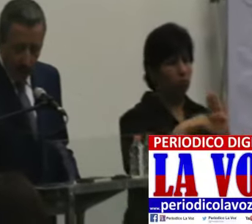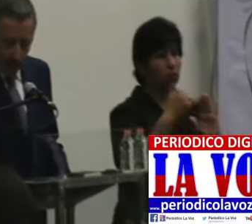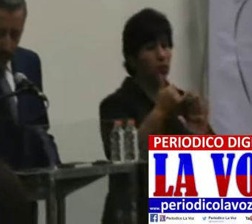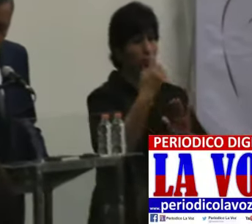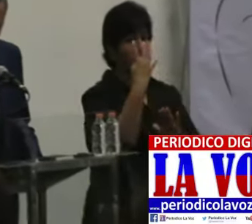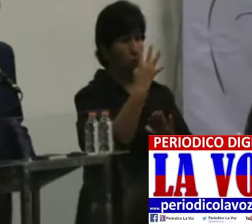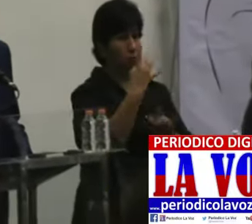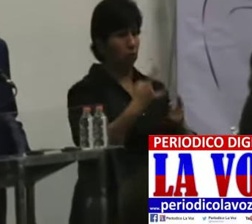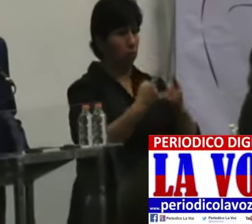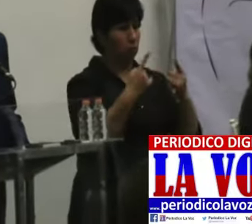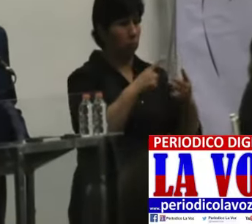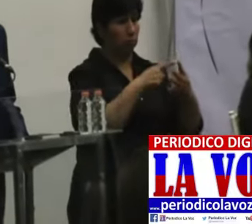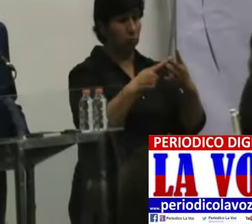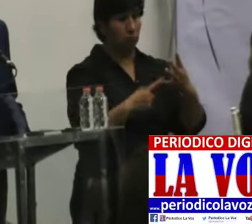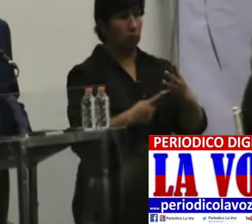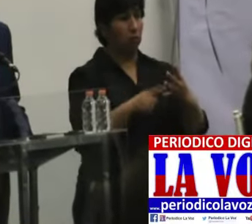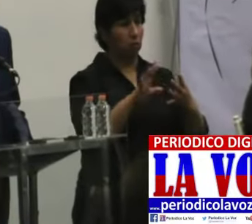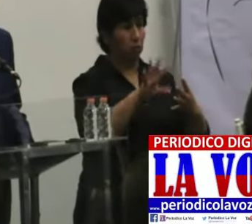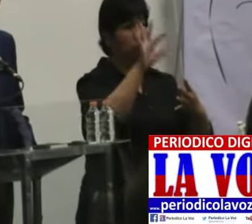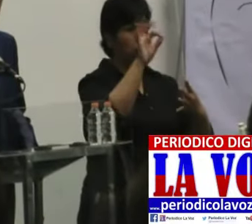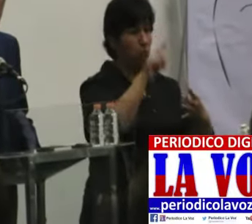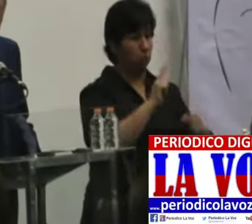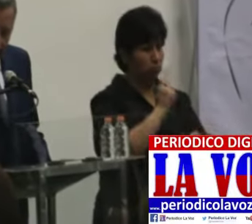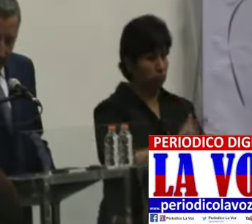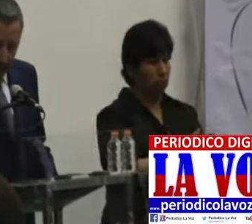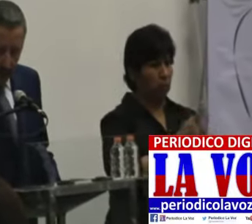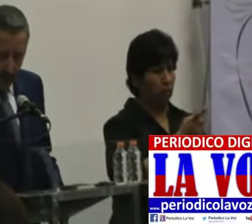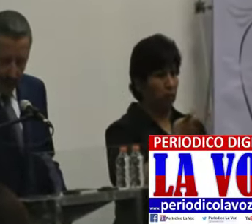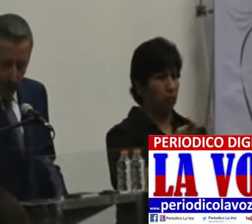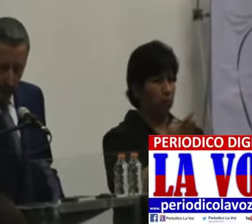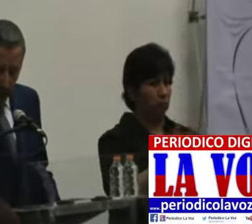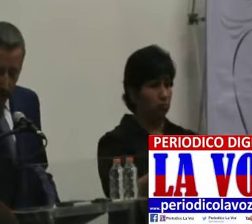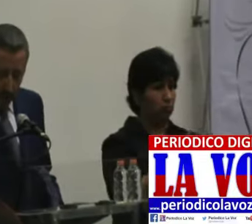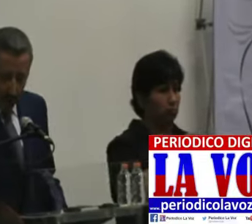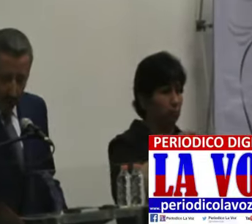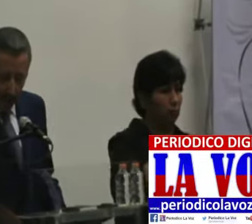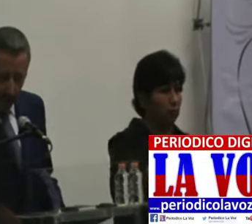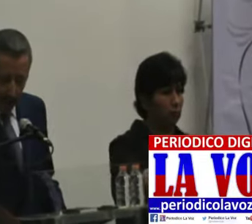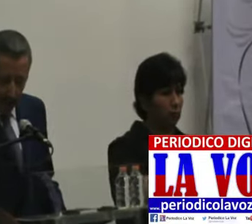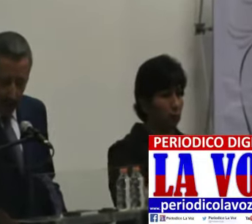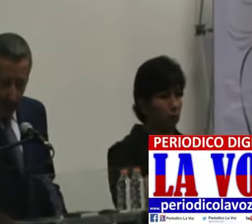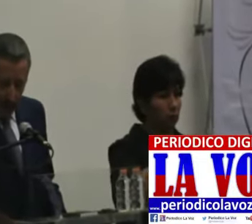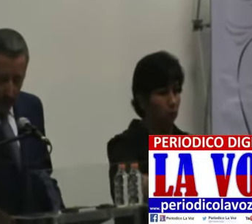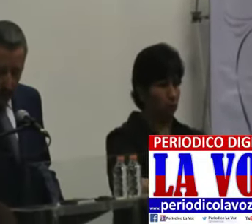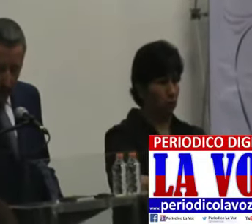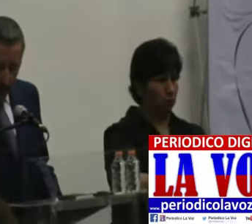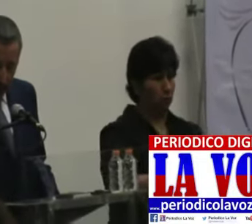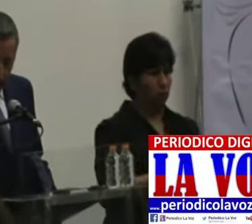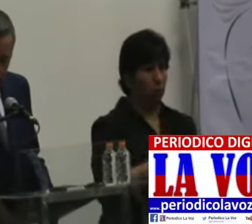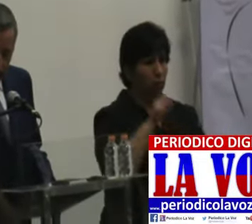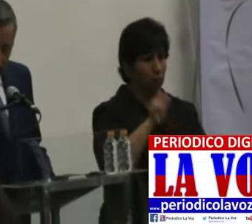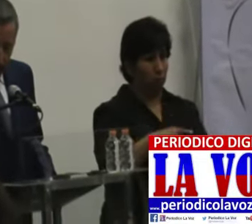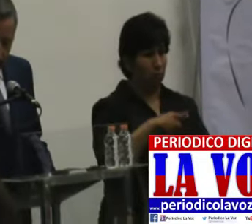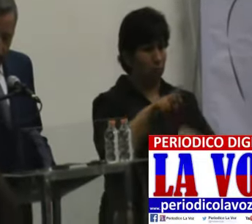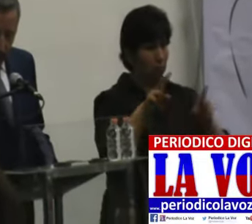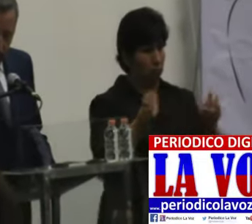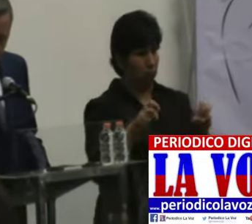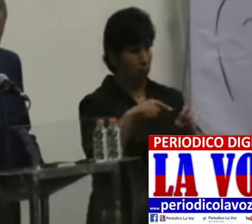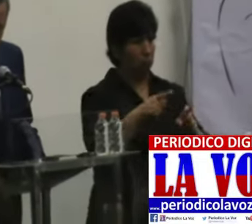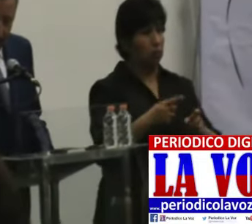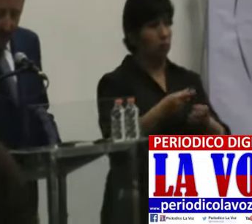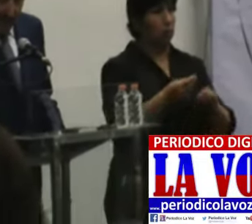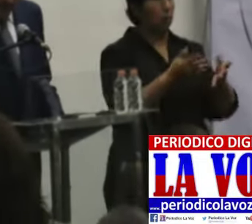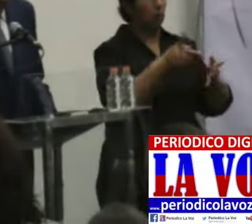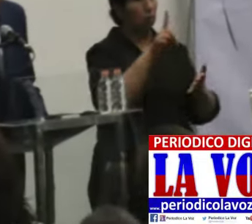en 4 casos se encontraron indicios de esta clase de acciones constitutivas de delito. En el mismo rubro se